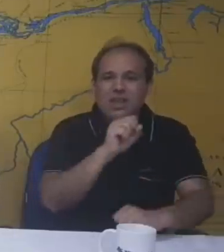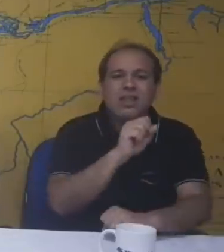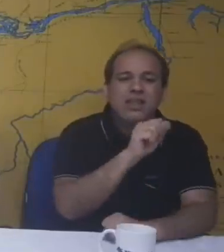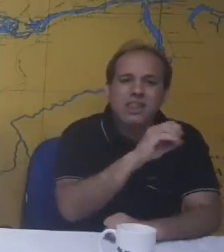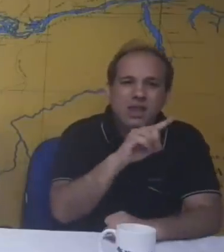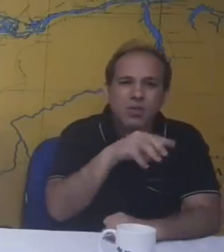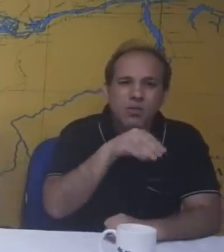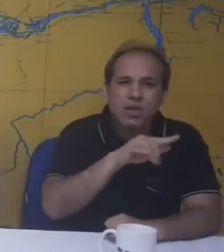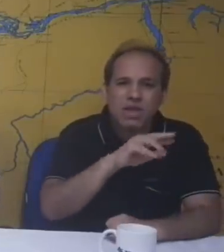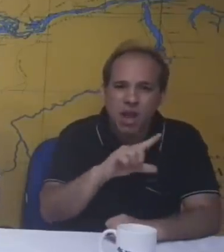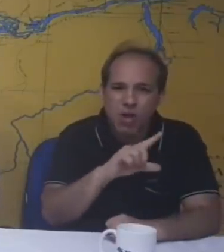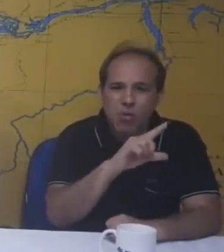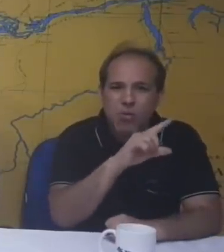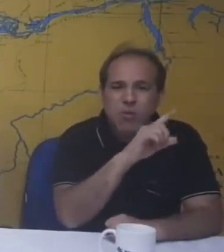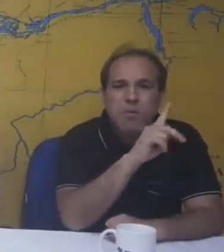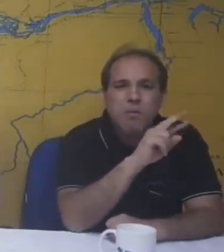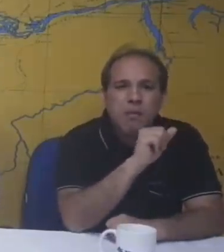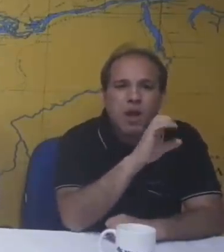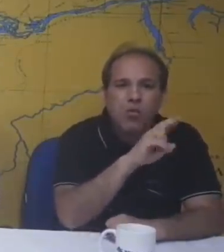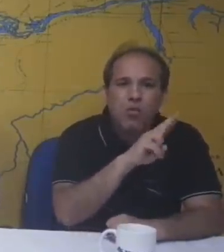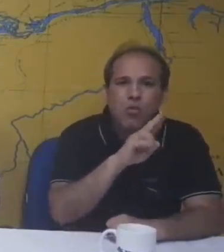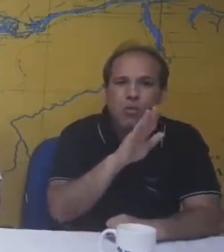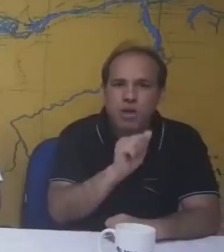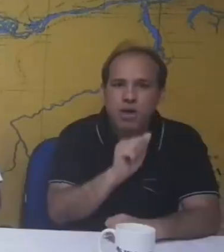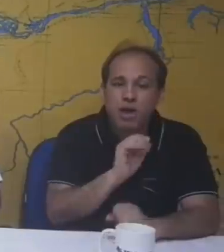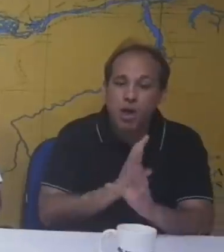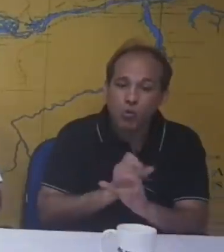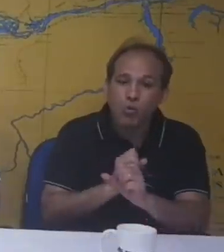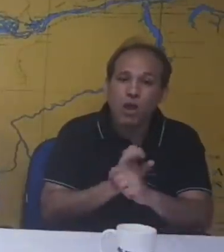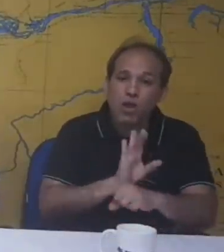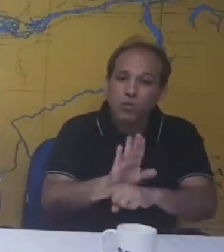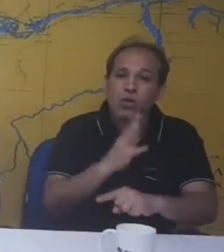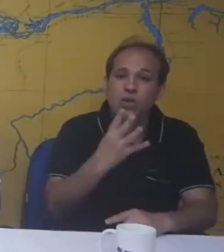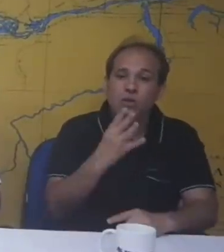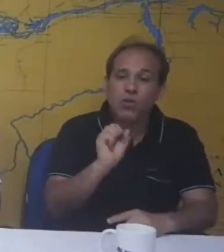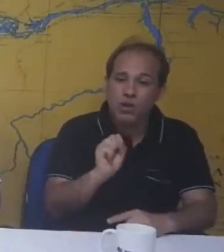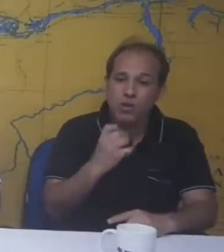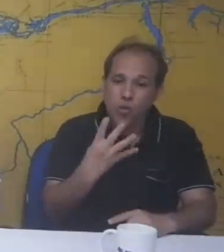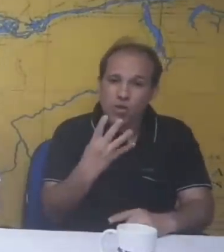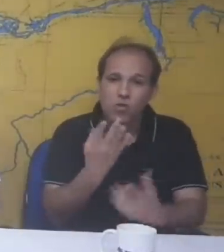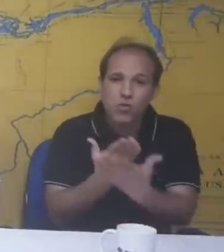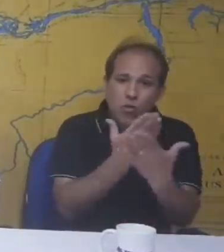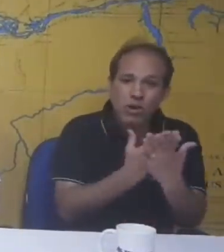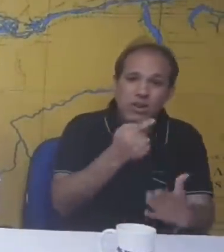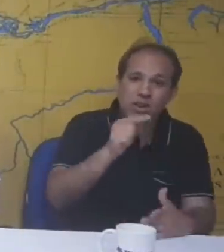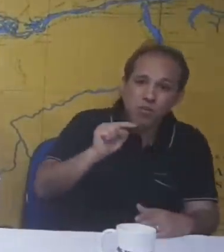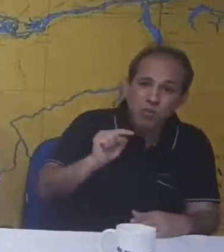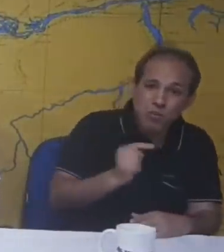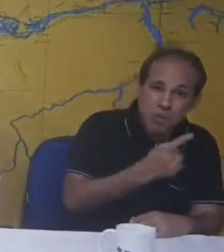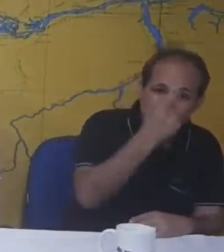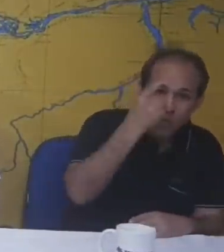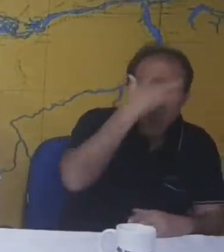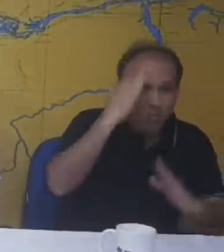Pracuúba, Joanês. Vamos atender 84 escolas, 7 mil habitantes. Então é outro programa que está sendo lançado